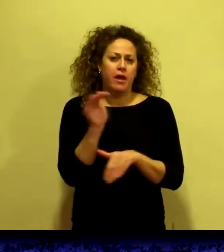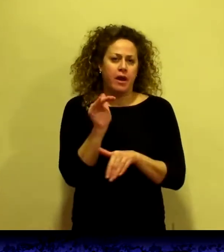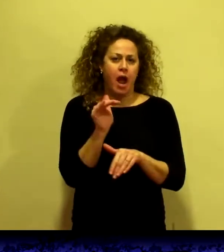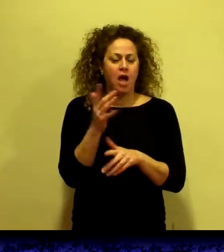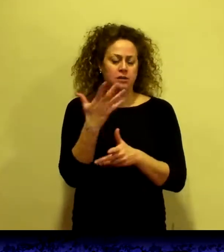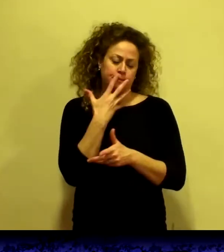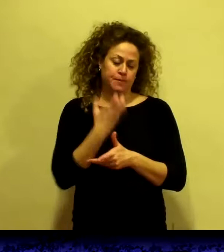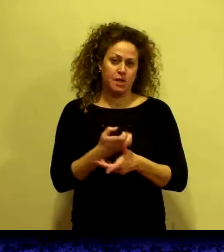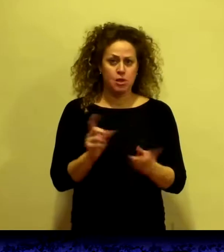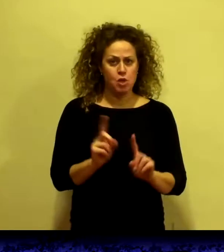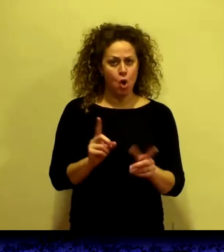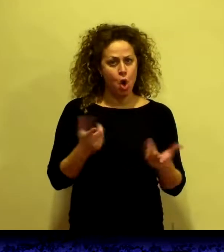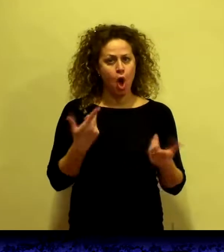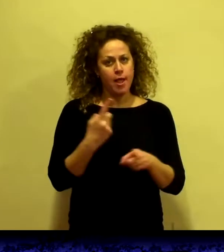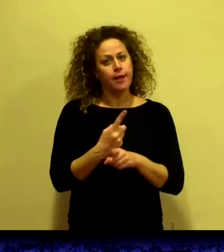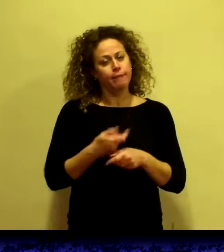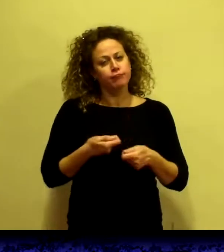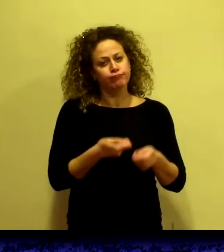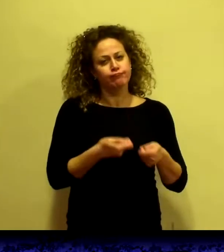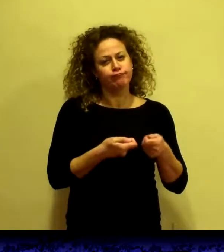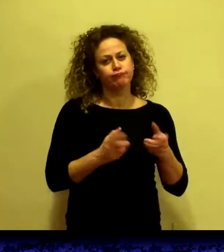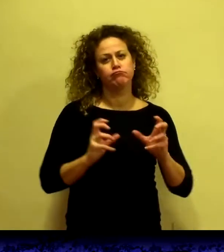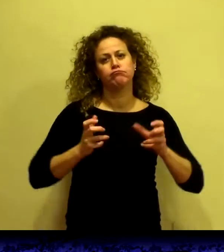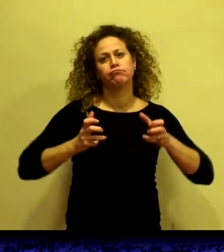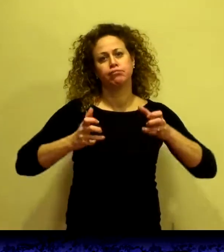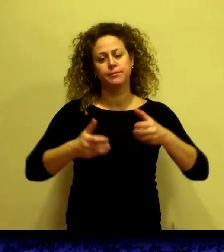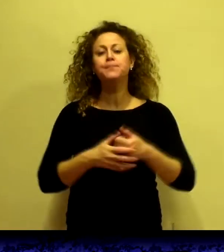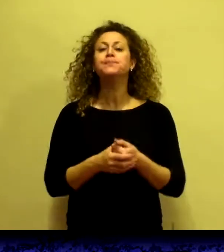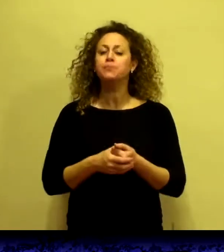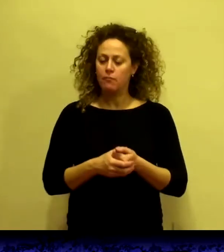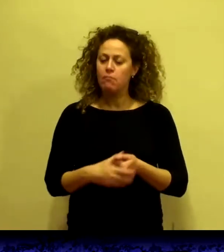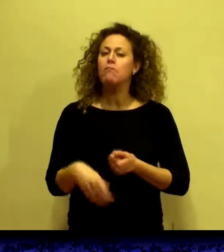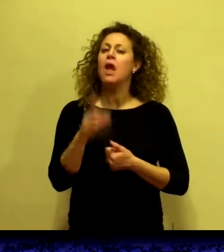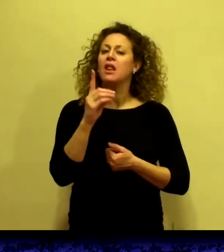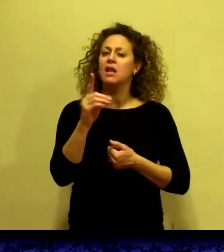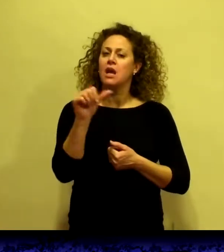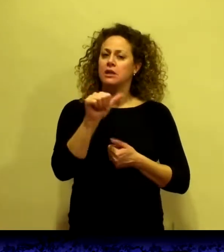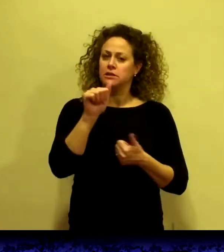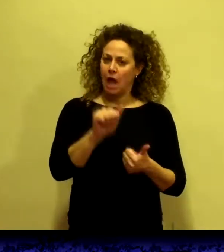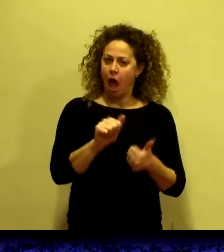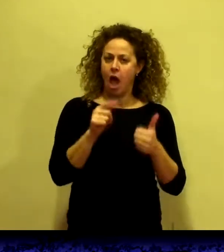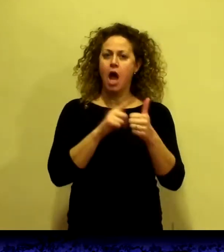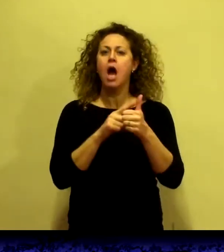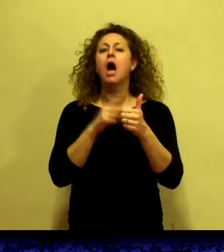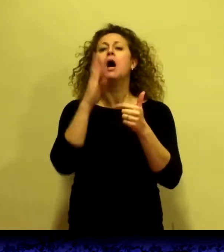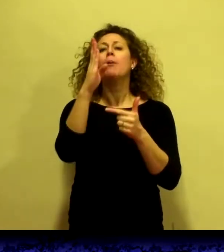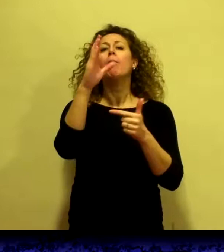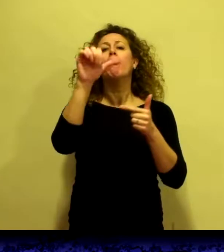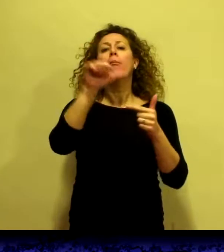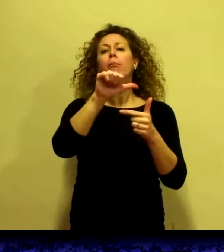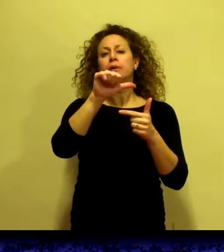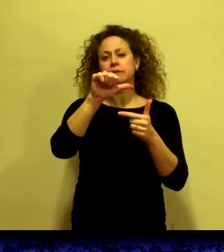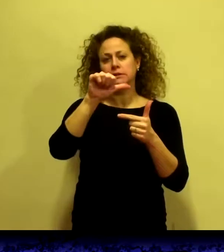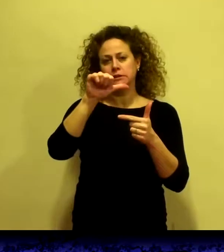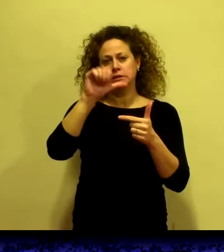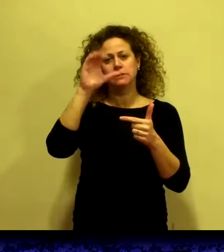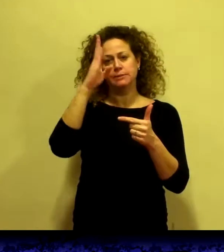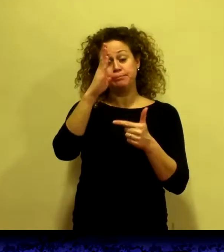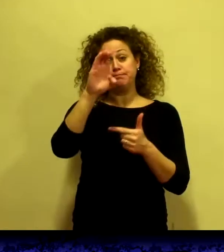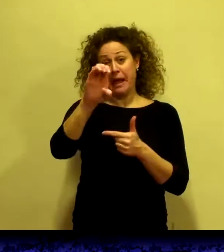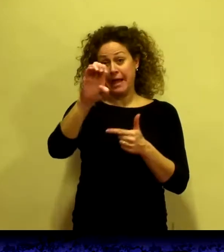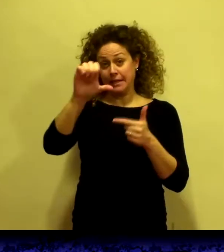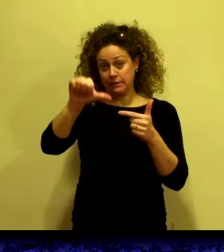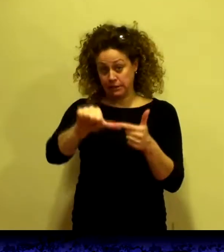Comunque, quindi DSA, poi BES. BES, quindi non è la sigla del poli dove si fa un